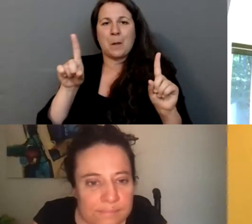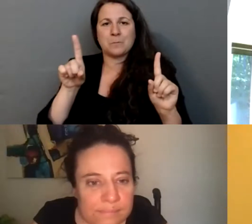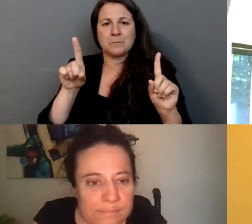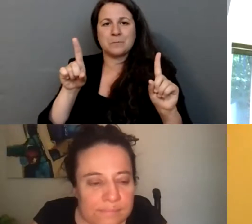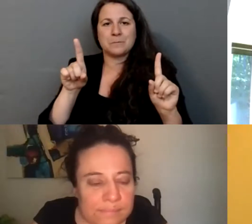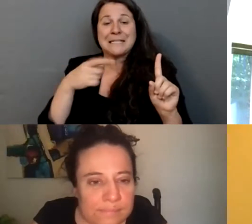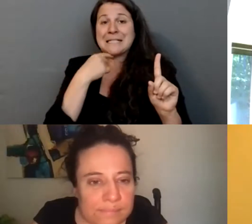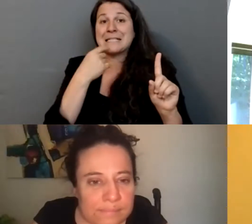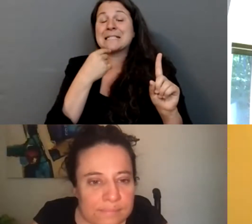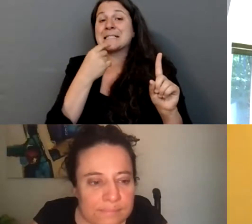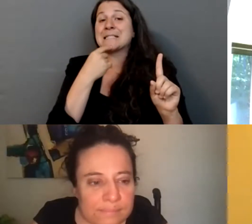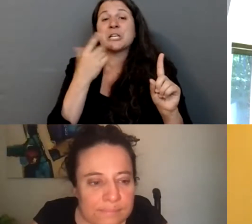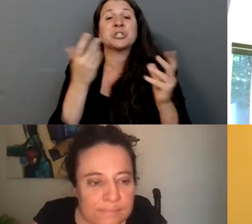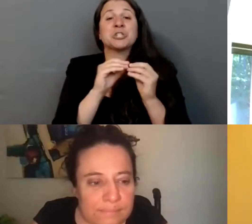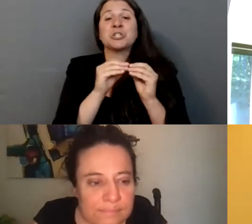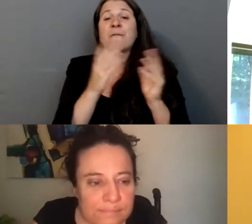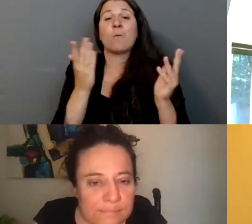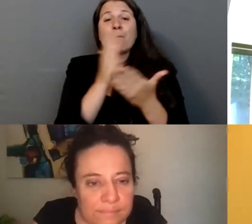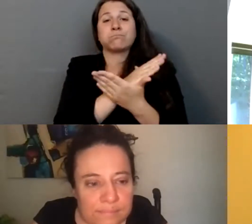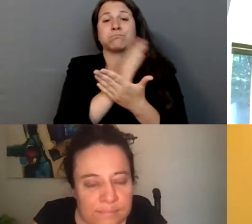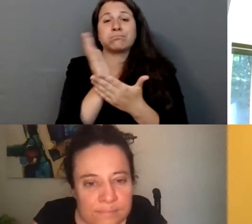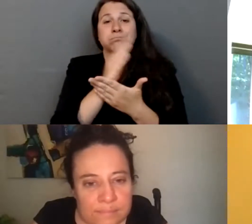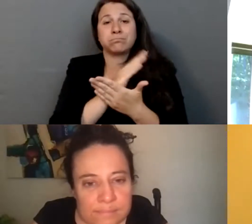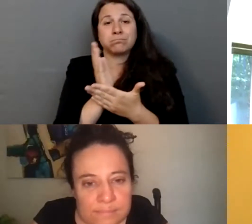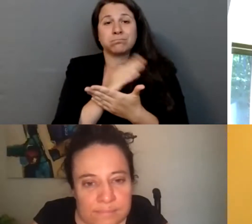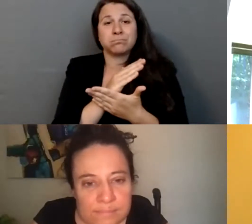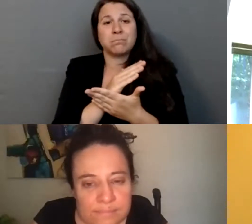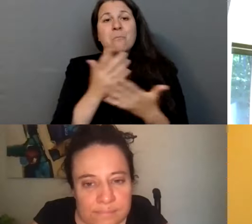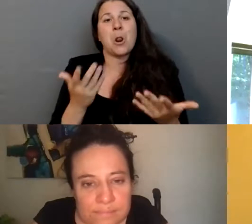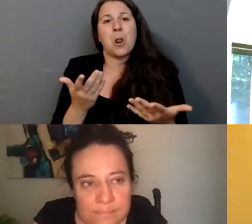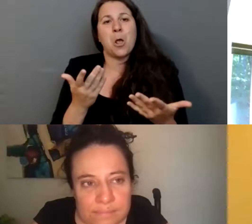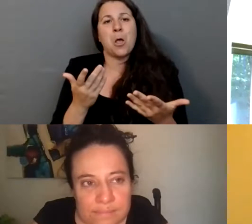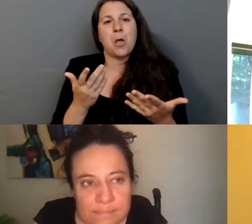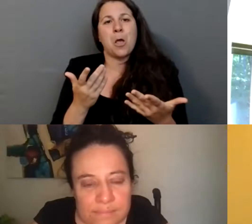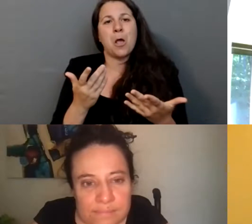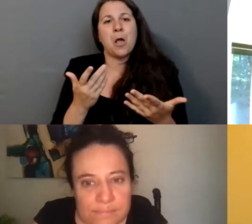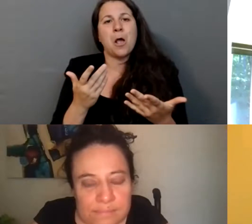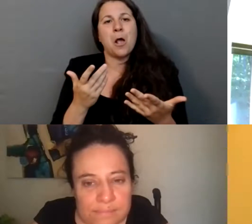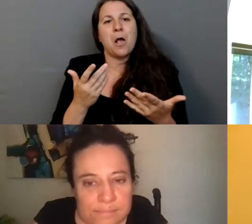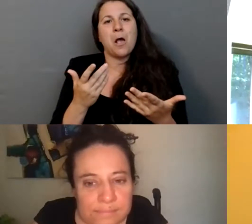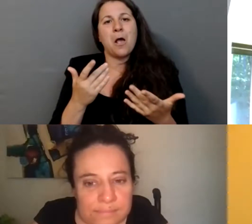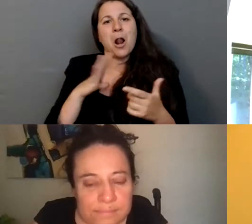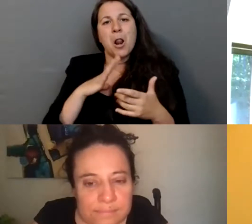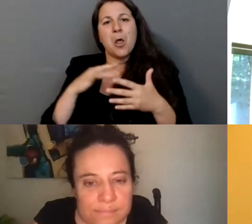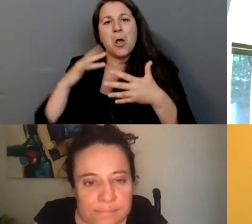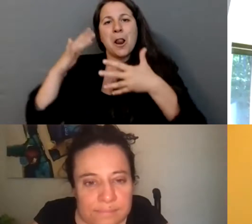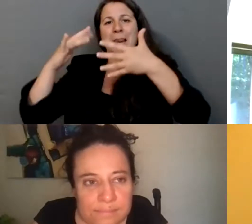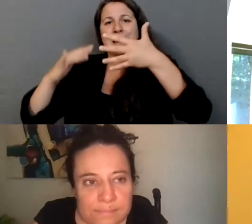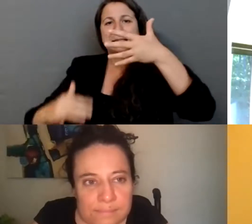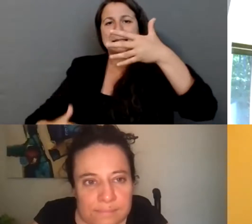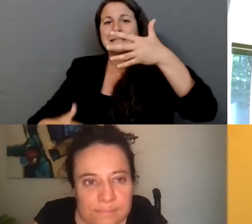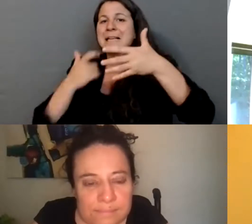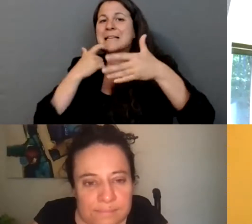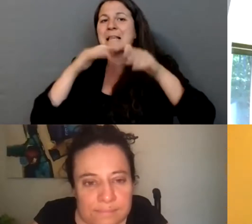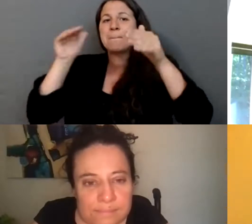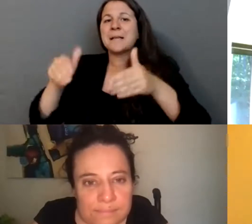voix haute. Ça permettra en fait de procéder au sondage parce qu'on aura la liste de toutes les personnes présentes dans la salle